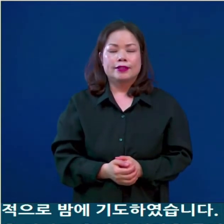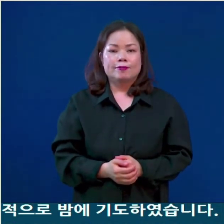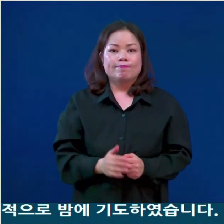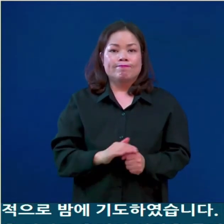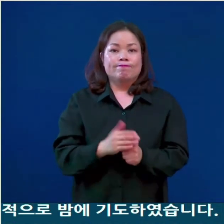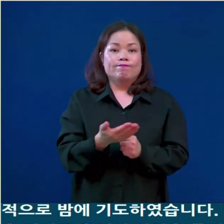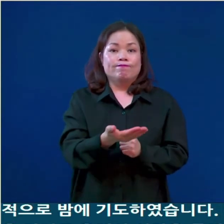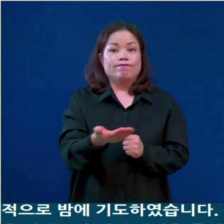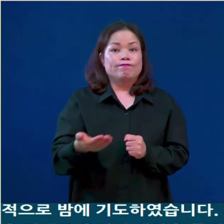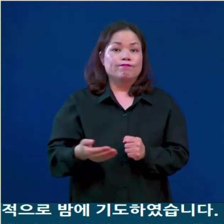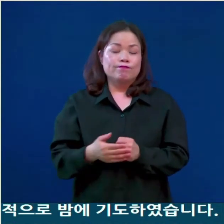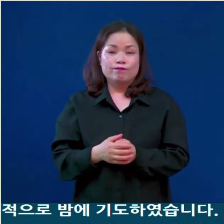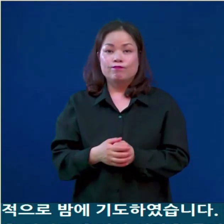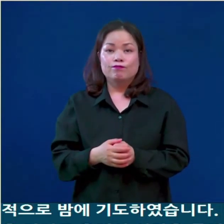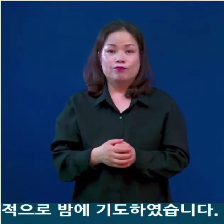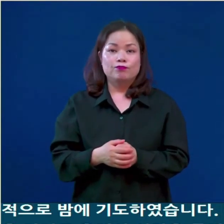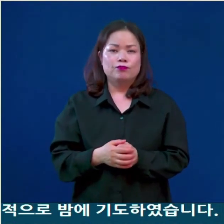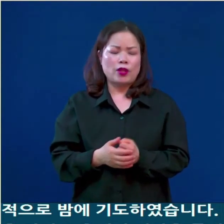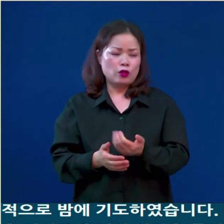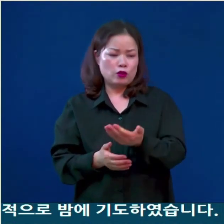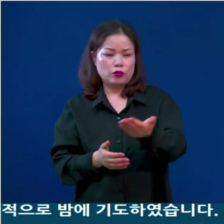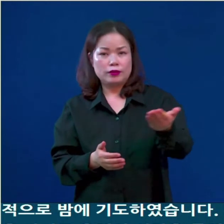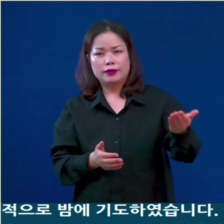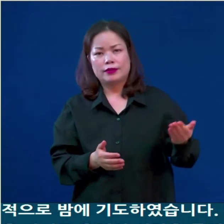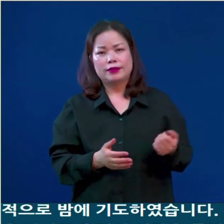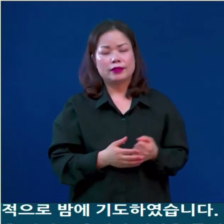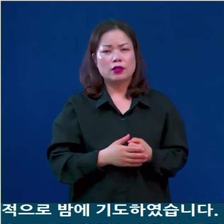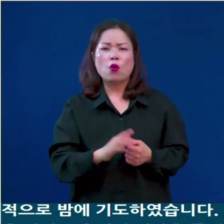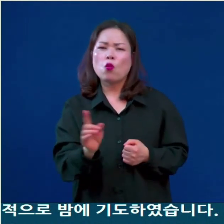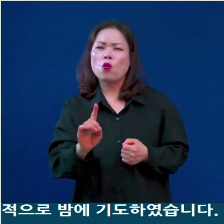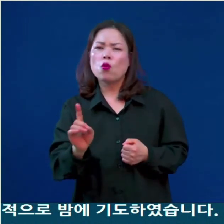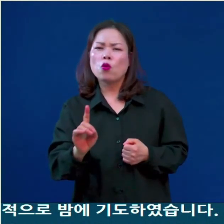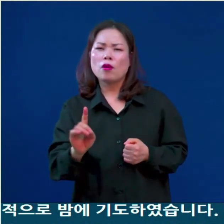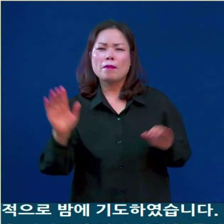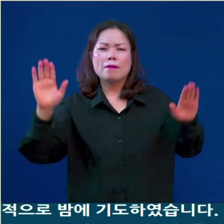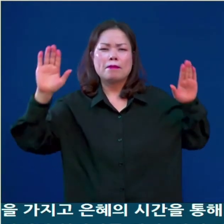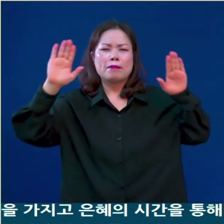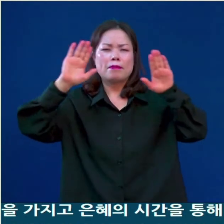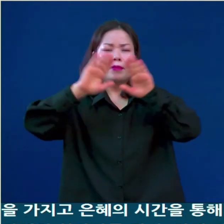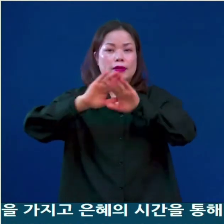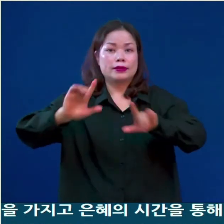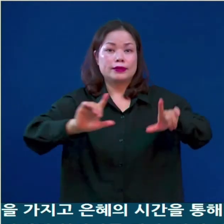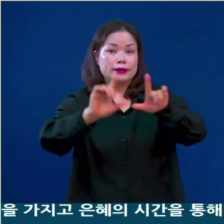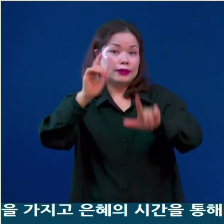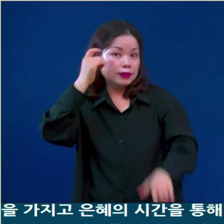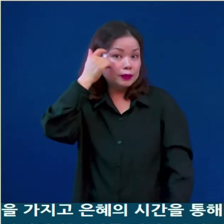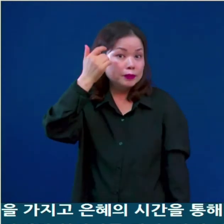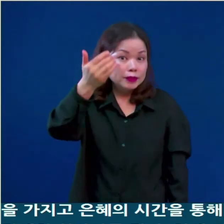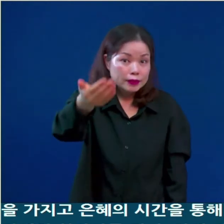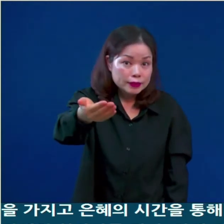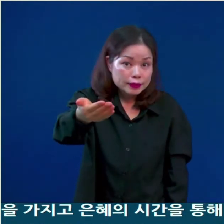사랑하는 성도 여러분, 여러분은 어떤 밤을 보내고 계십니까?